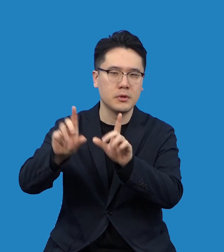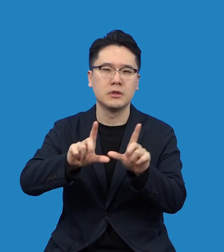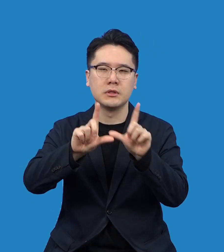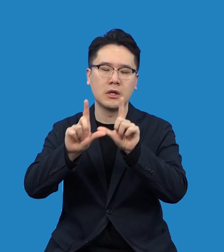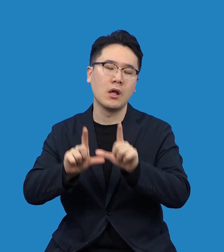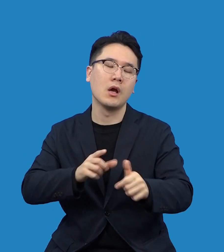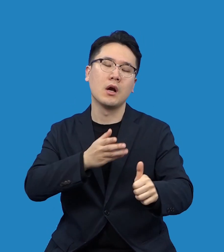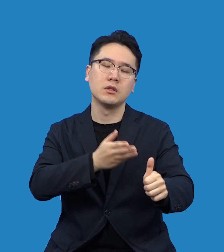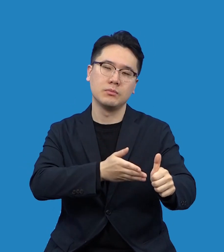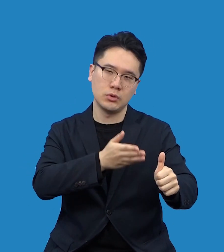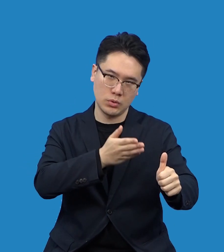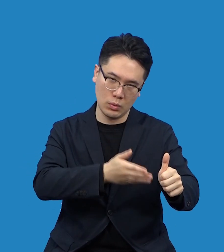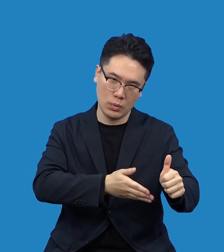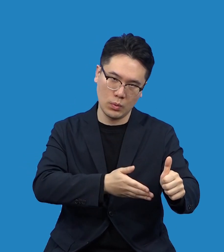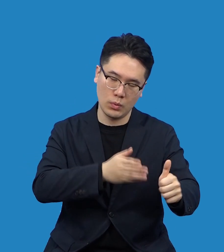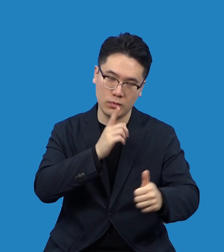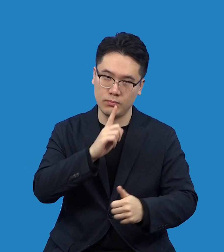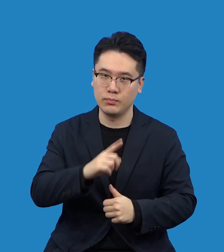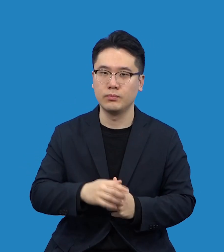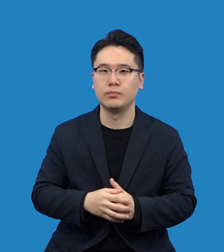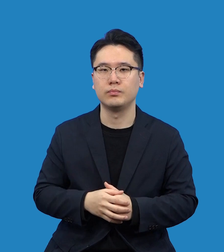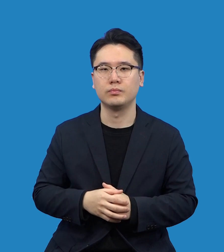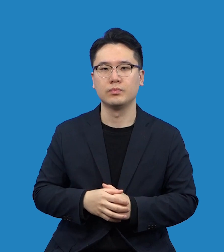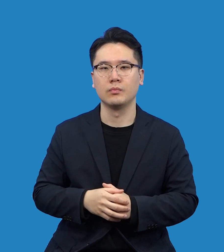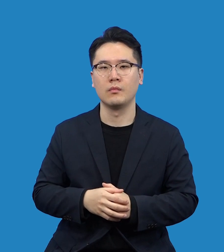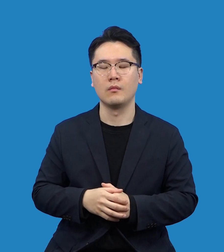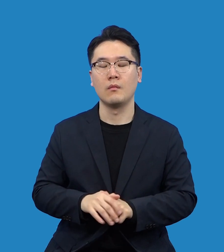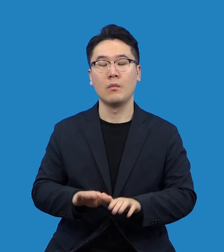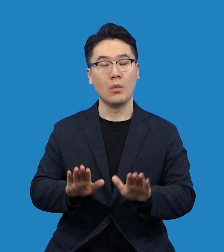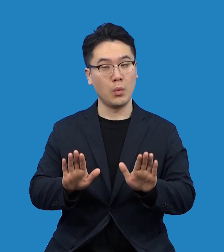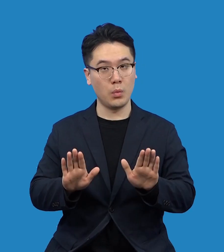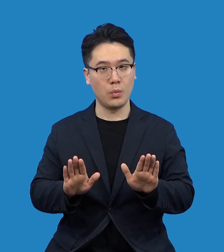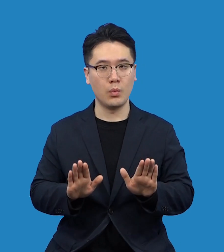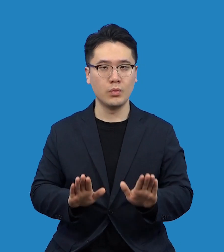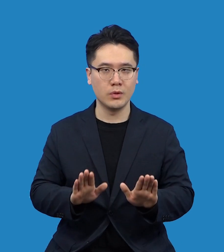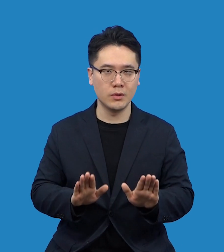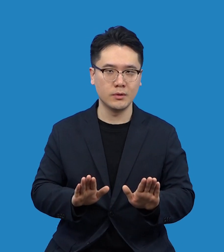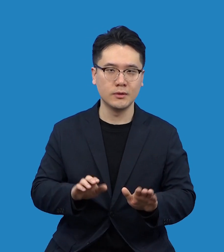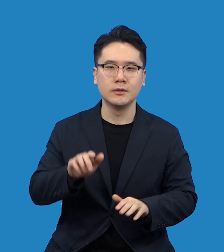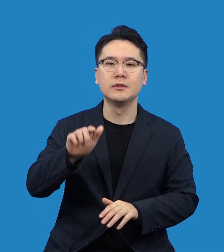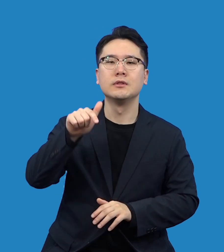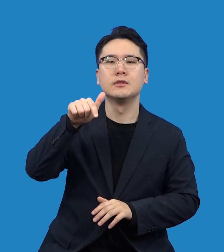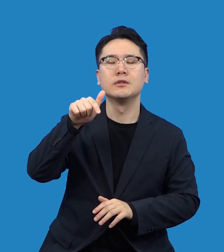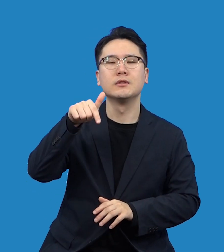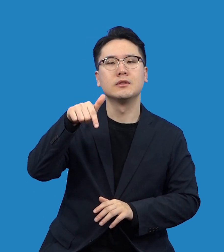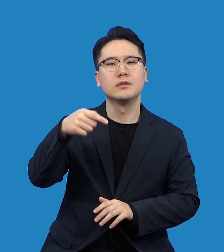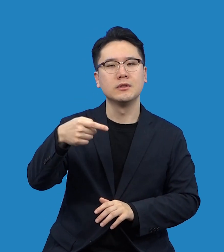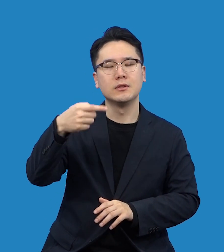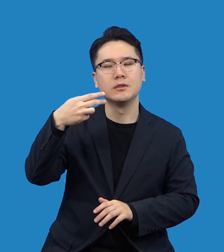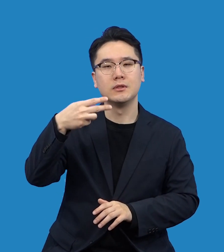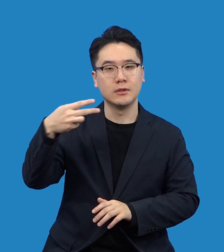살아가십시오, 이렇게 권면하고 있습니다. 오늘을 그 때라는 종말을 기준으로